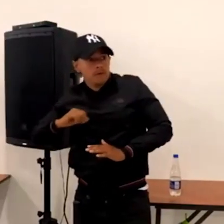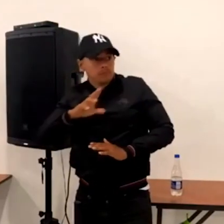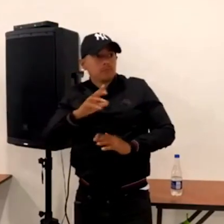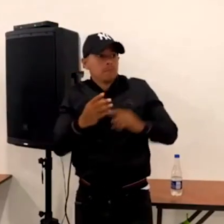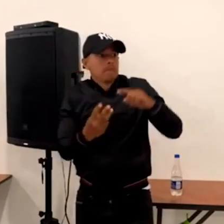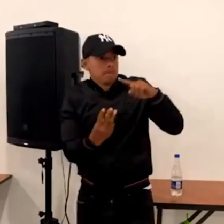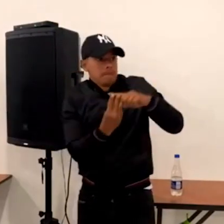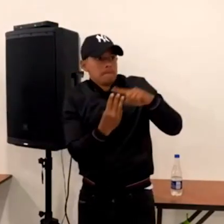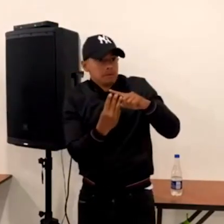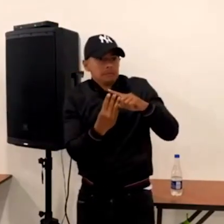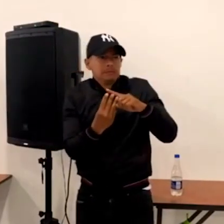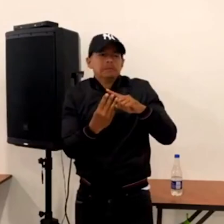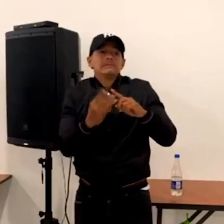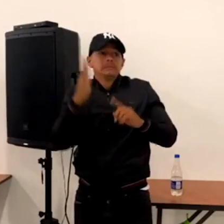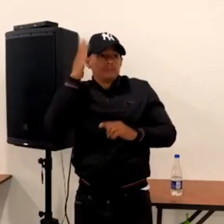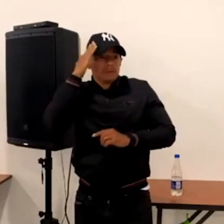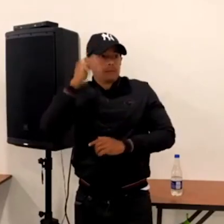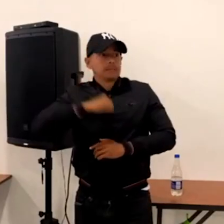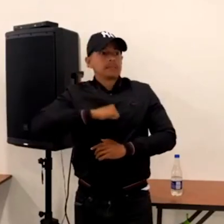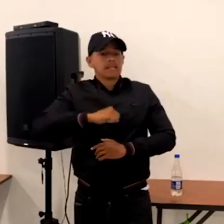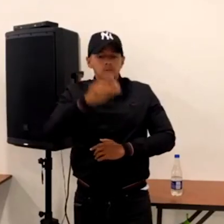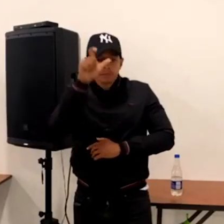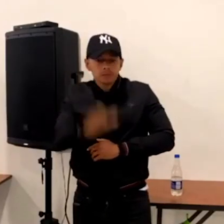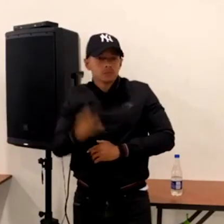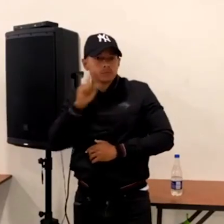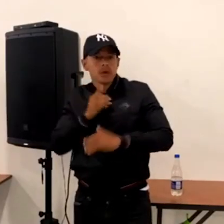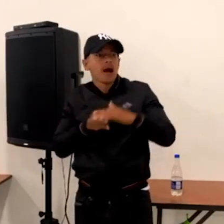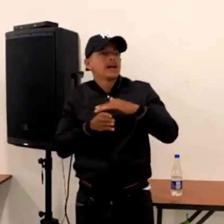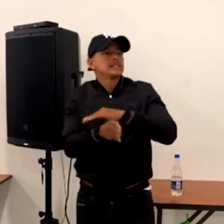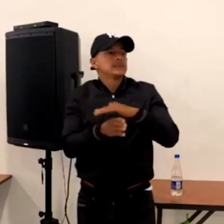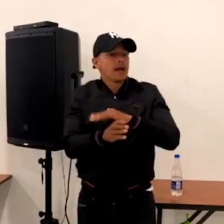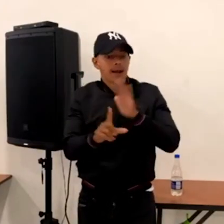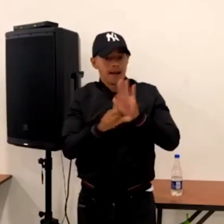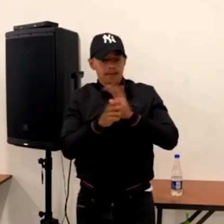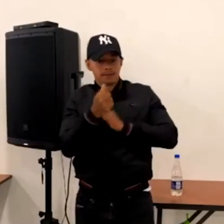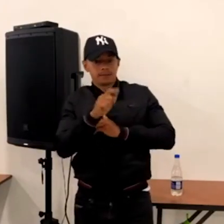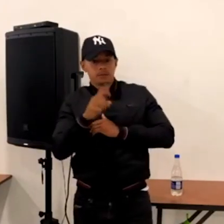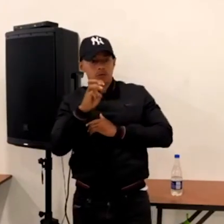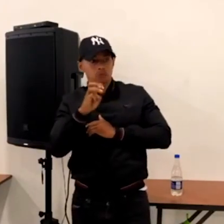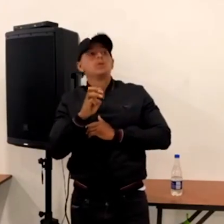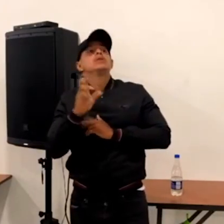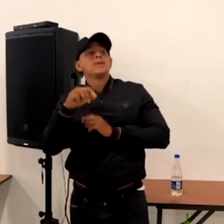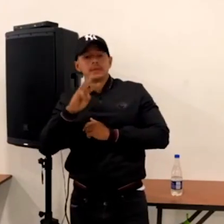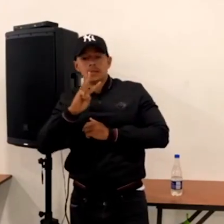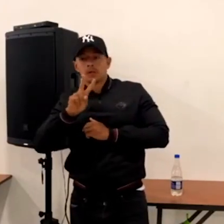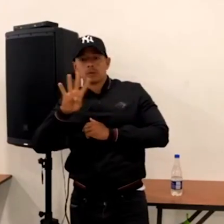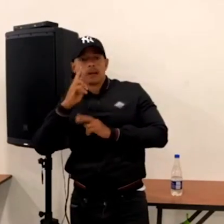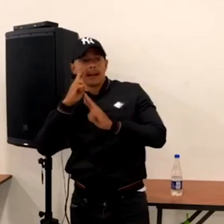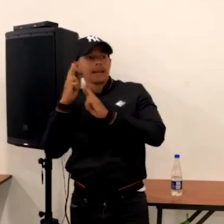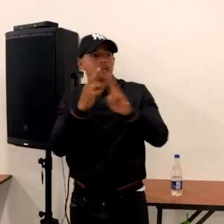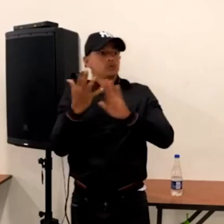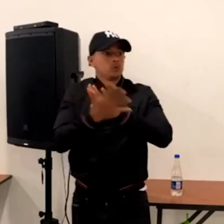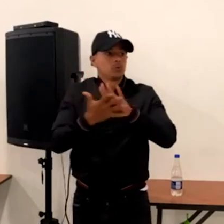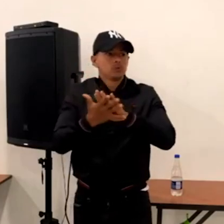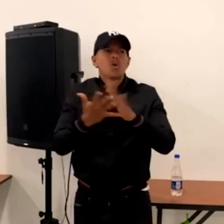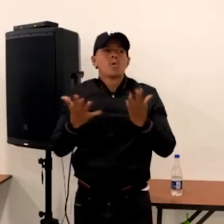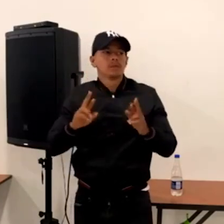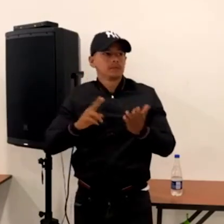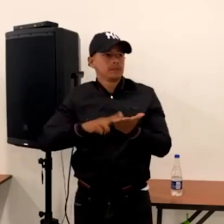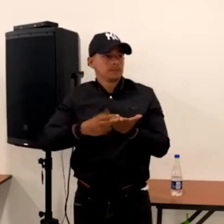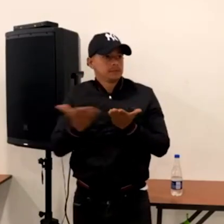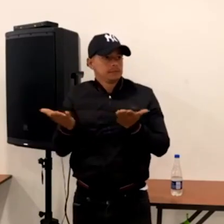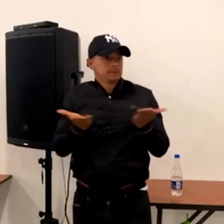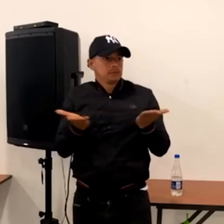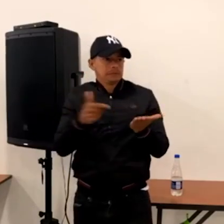todo el territorio nacional ya tenemos la licencia de transporte particular que si se va a suscribir por darse